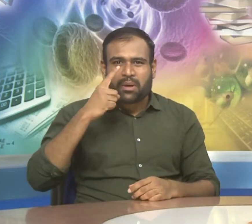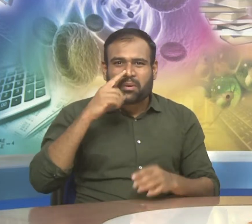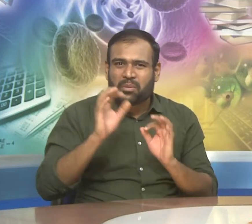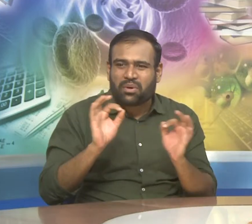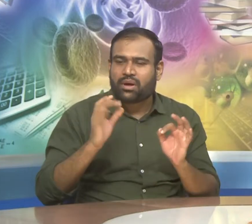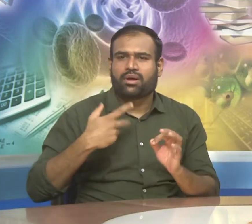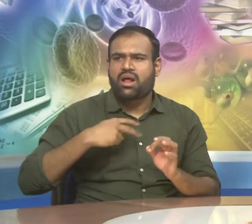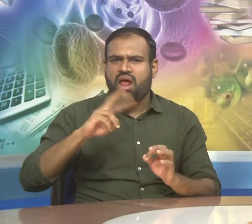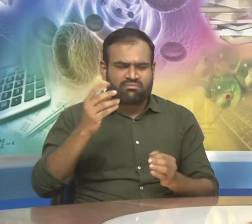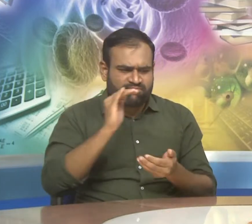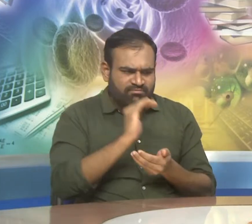Guardianship,